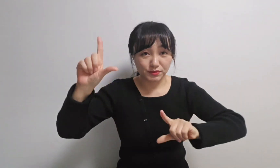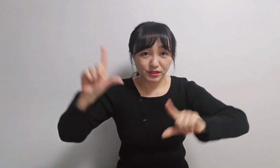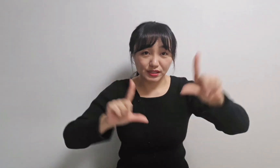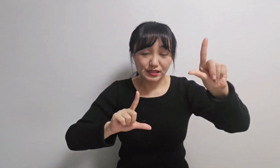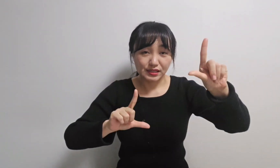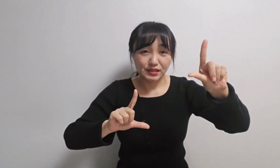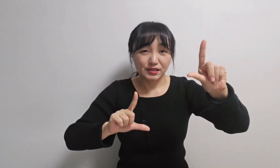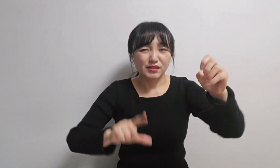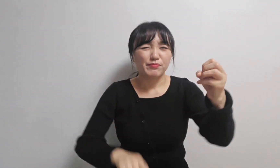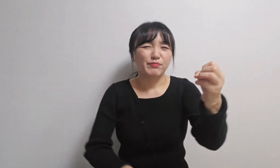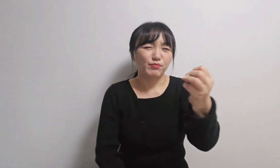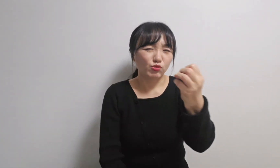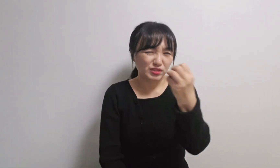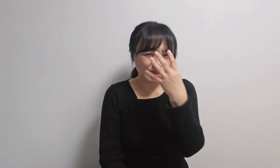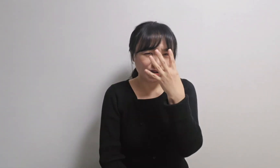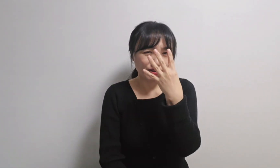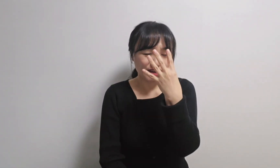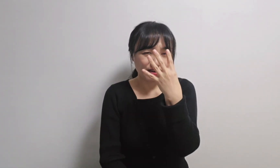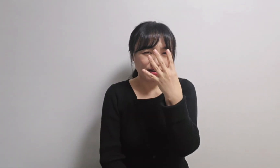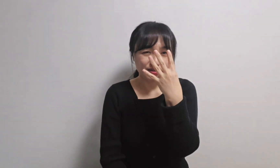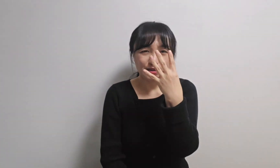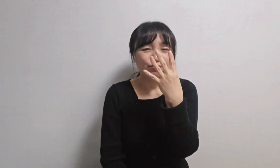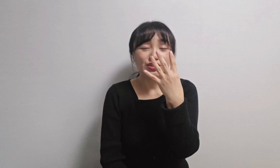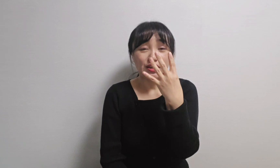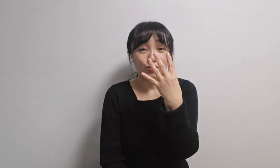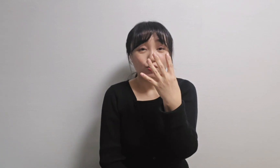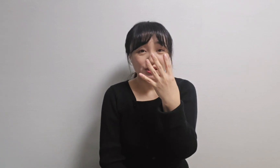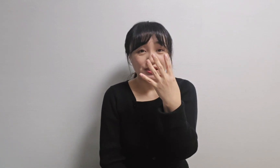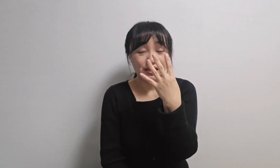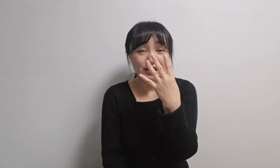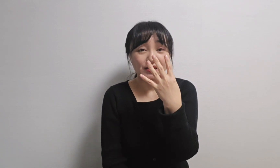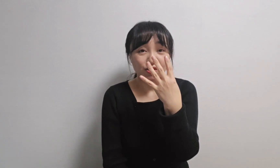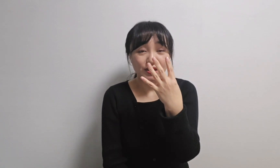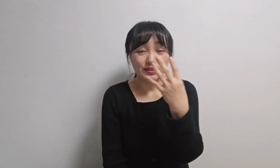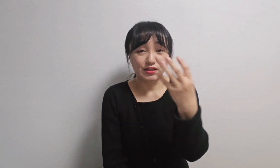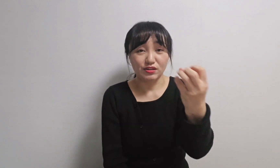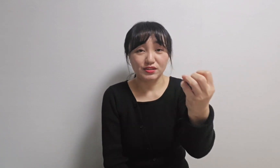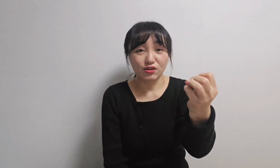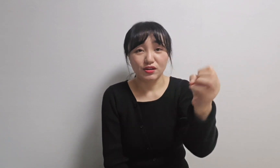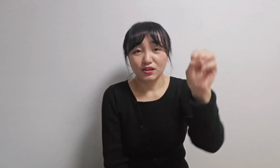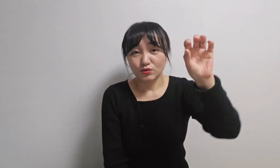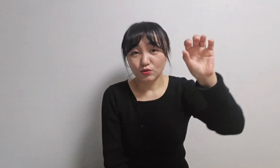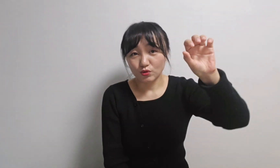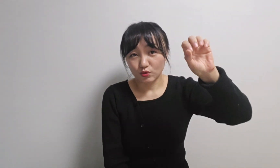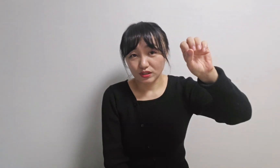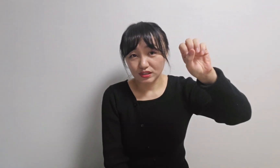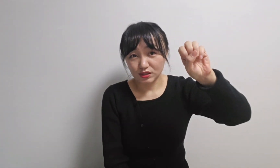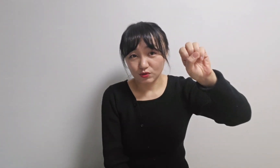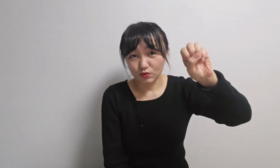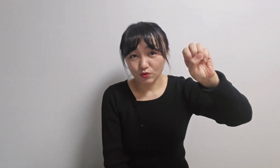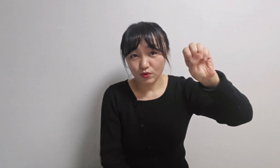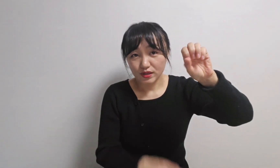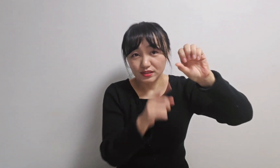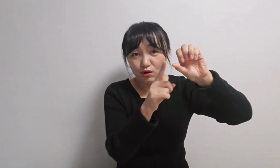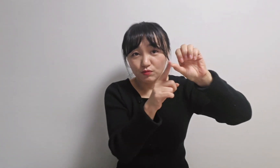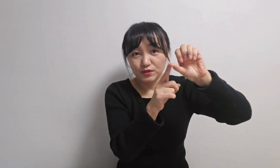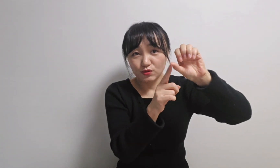모습이 못생겼다, 예쁘지 않은 꽃을 얘기하는 것 같아요. 그래서 손 이렇게 지시고 이제 엄지로